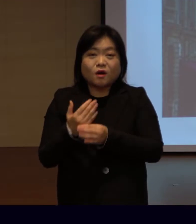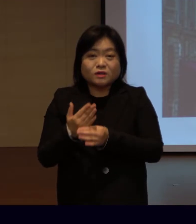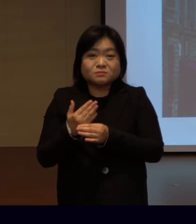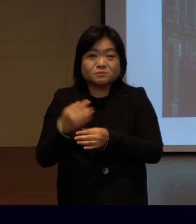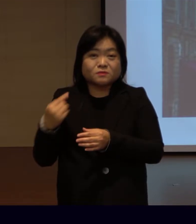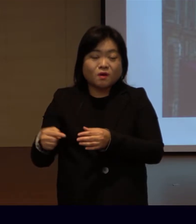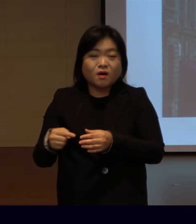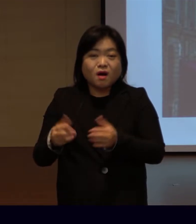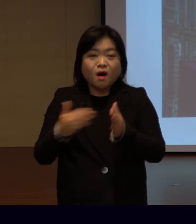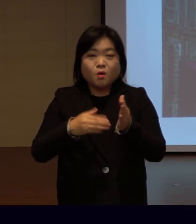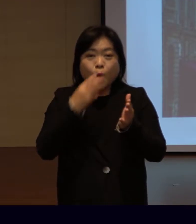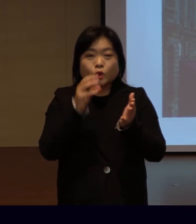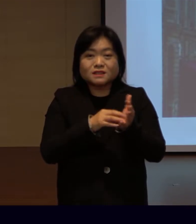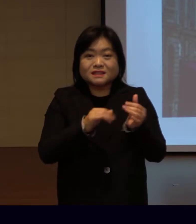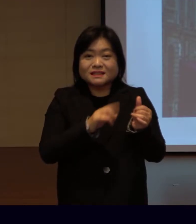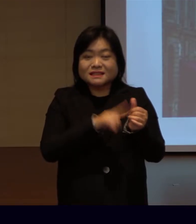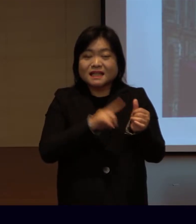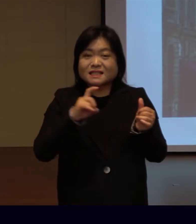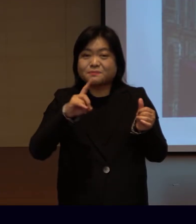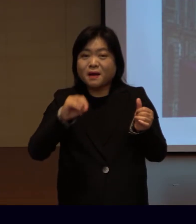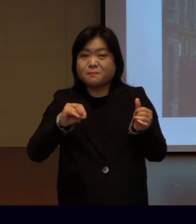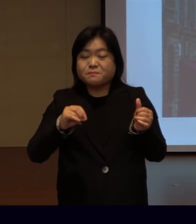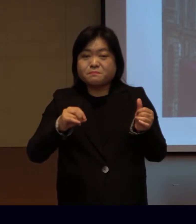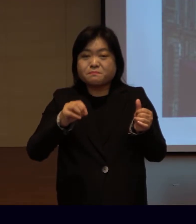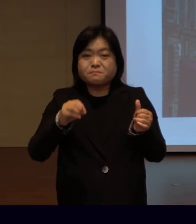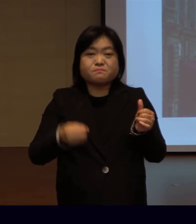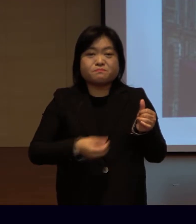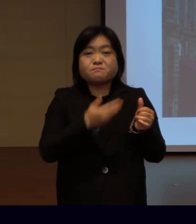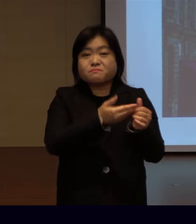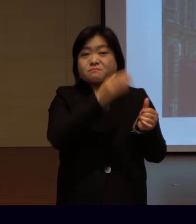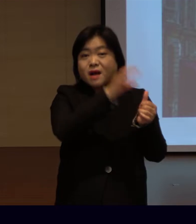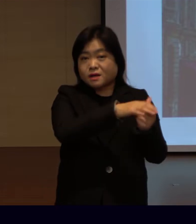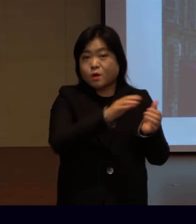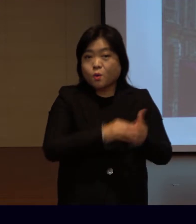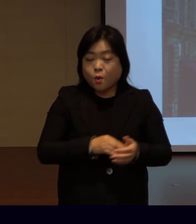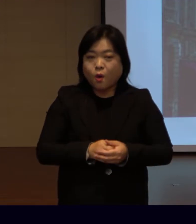이 공증인 로갱에게 10만 프랑을 맡겼고요. 또